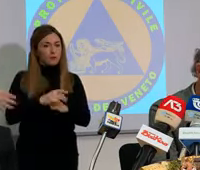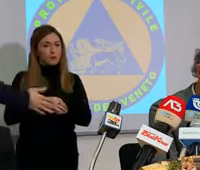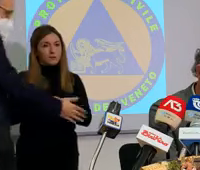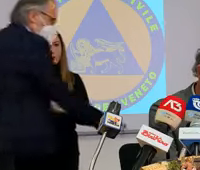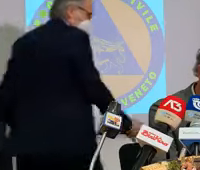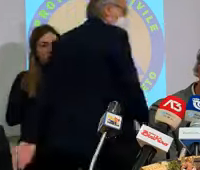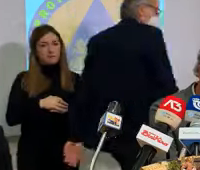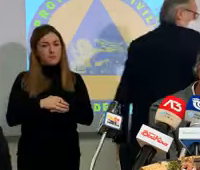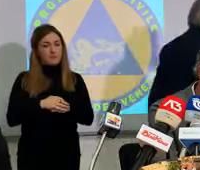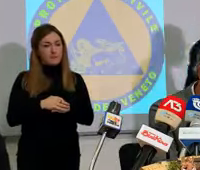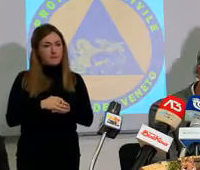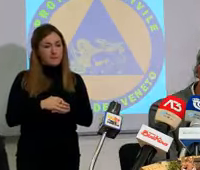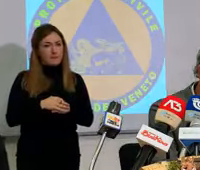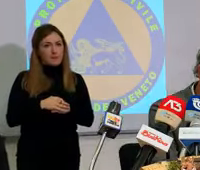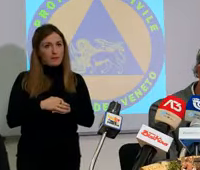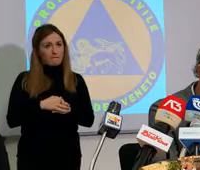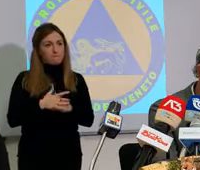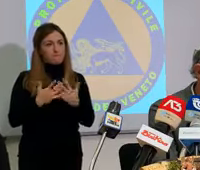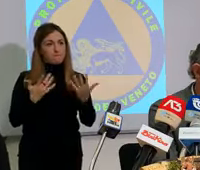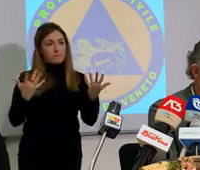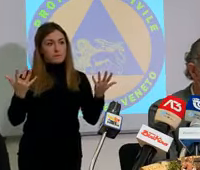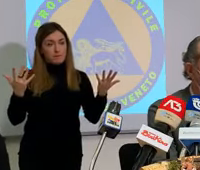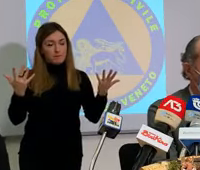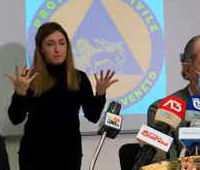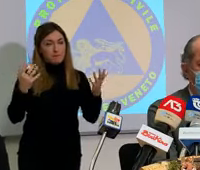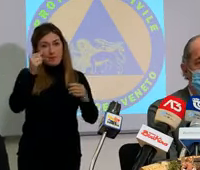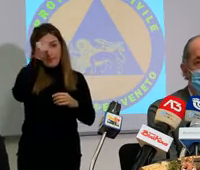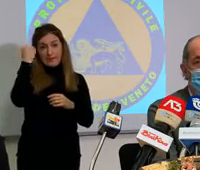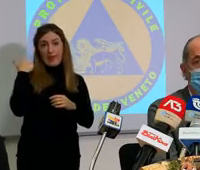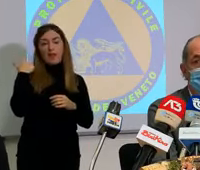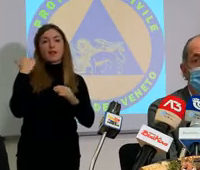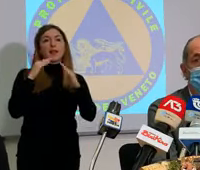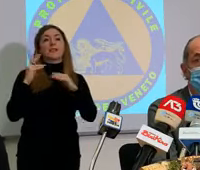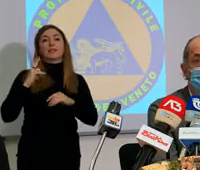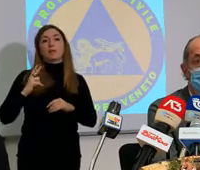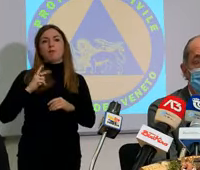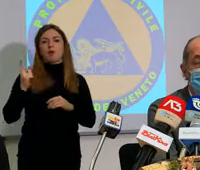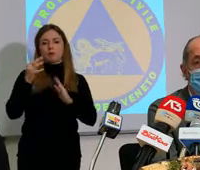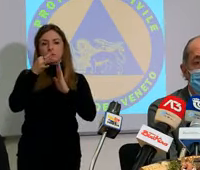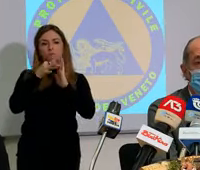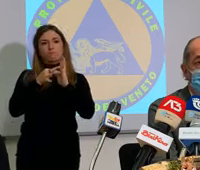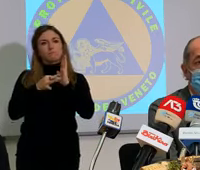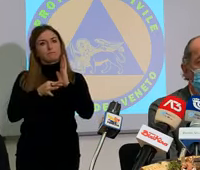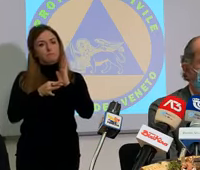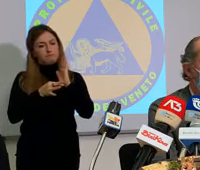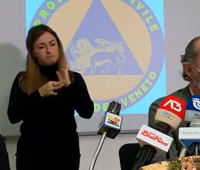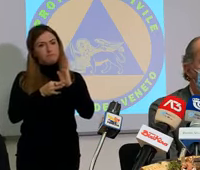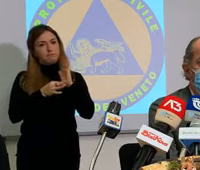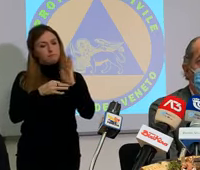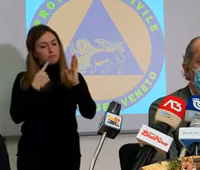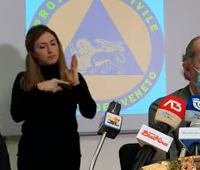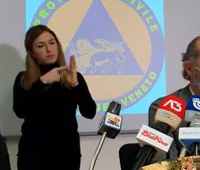il le misure adottate quest'estate sulle case di riposo sono misure assolutamente